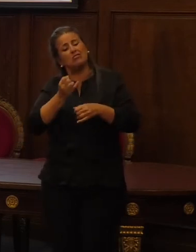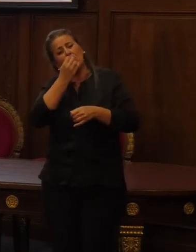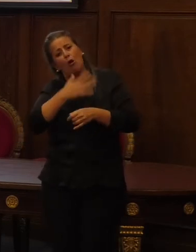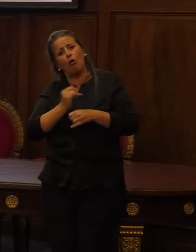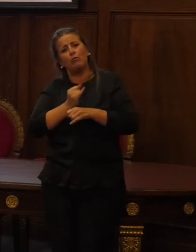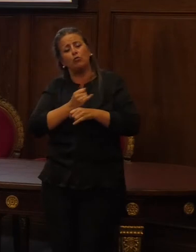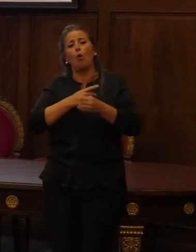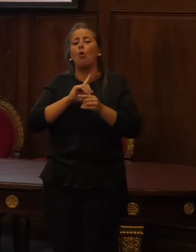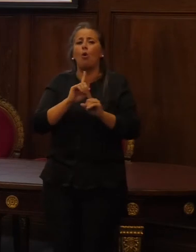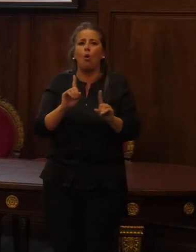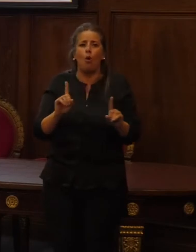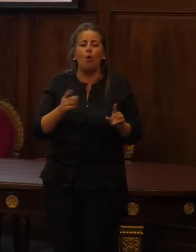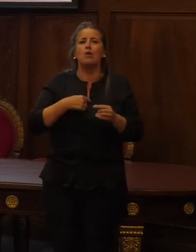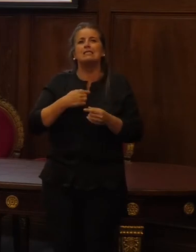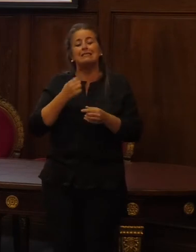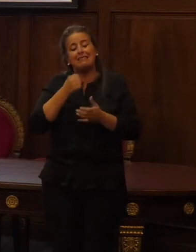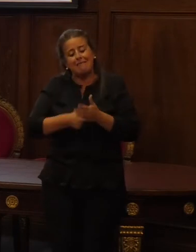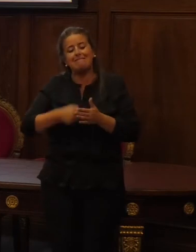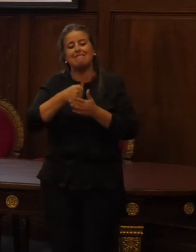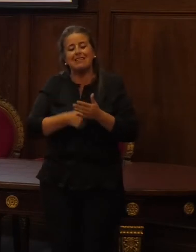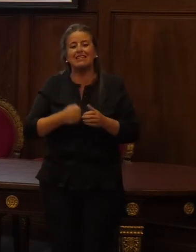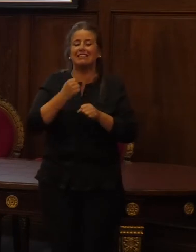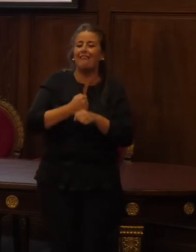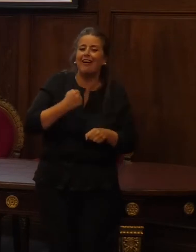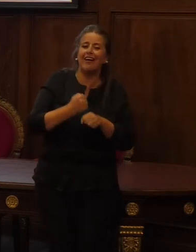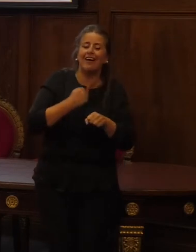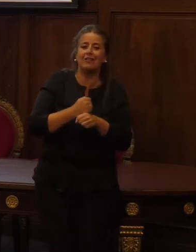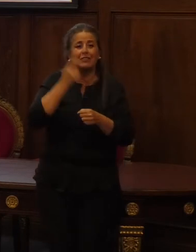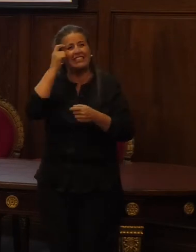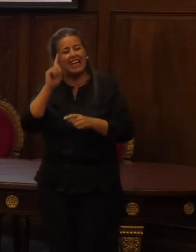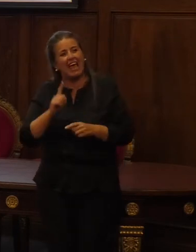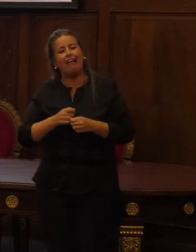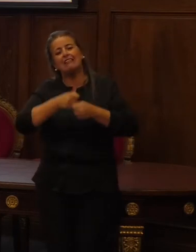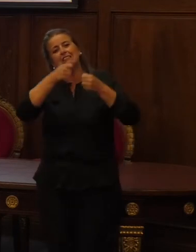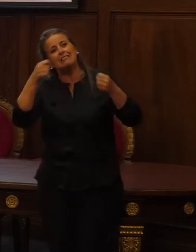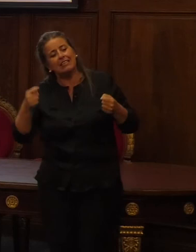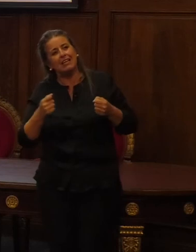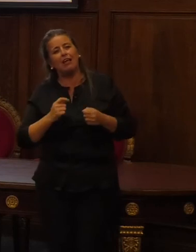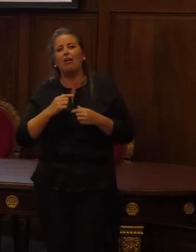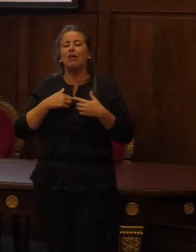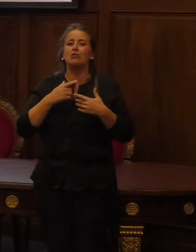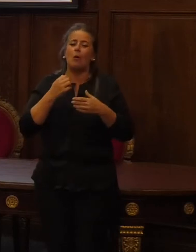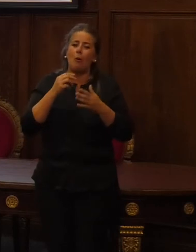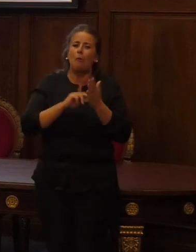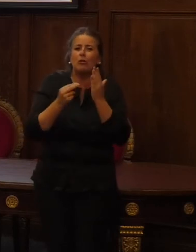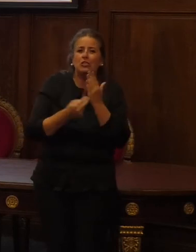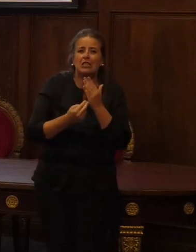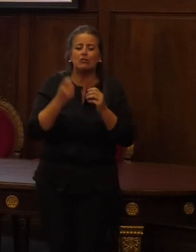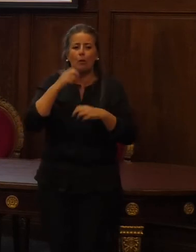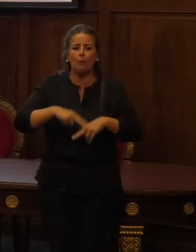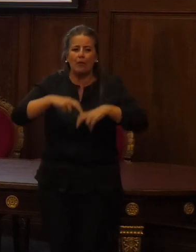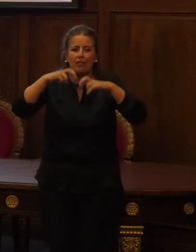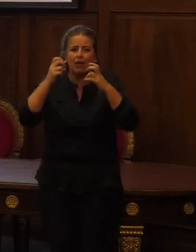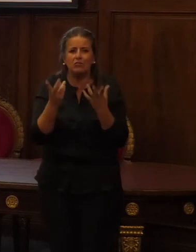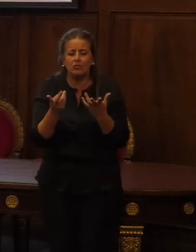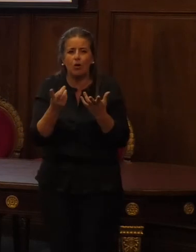la idea en las prácticas docentes, en los proyectos, en la asistencia, en la extensión, en los primeros proyectos de investigación,